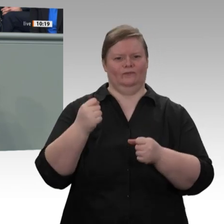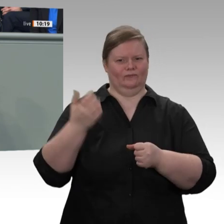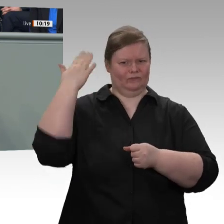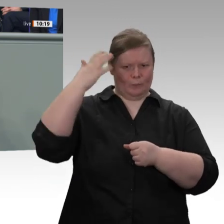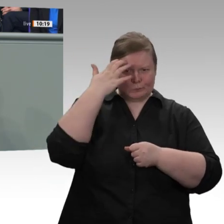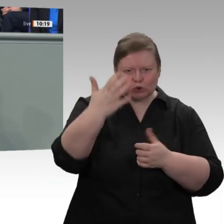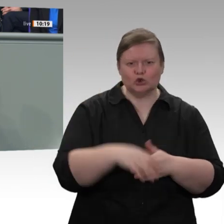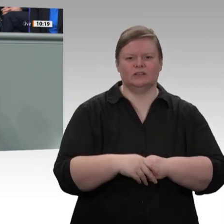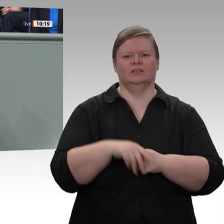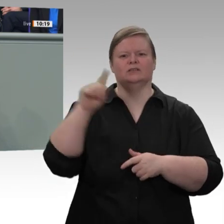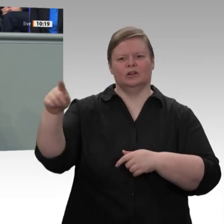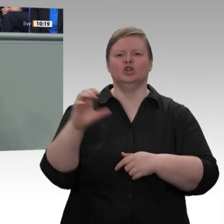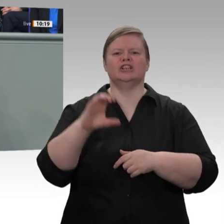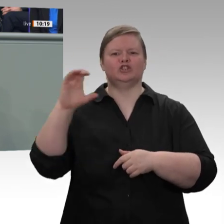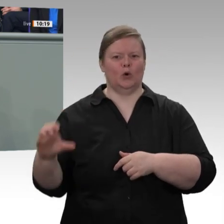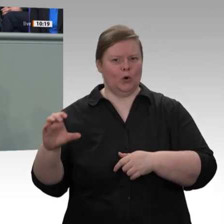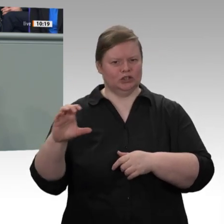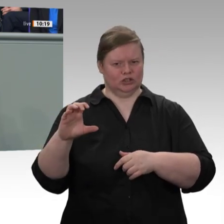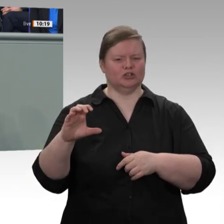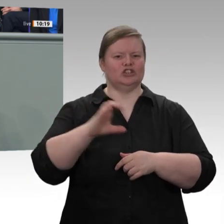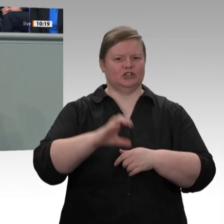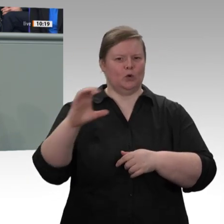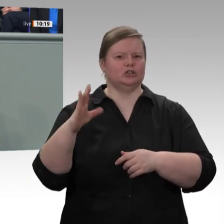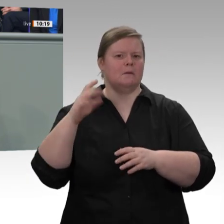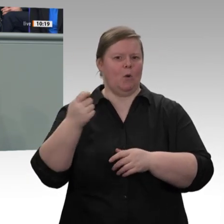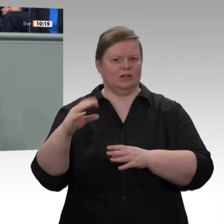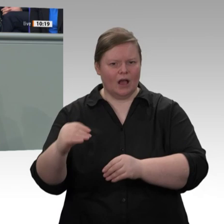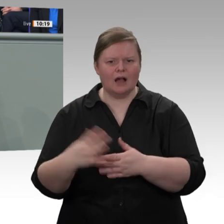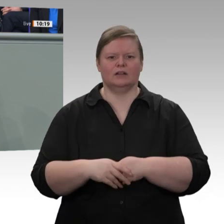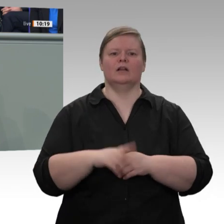es war kein Einzeltäter, denn dieser